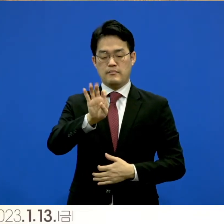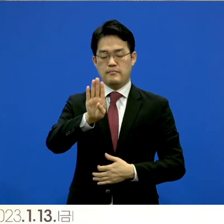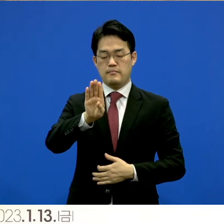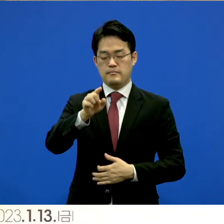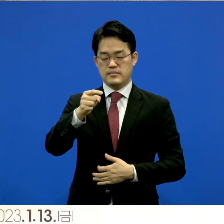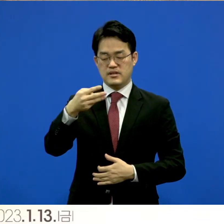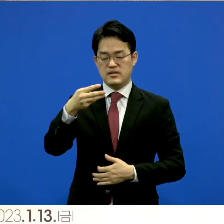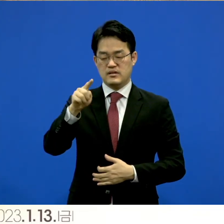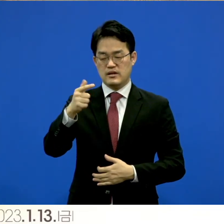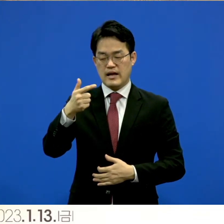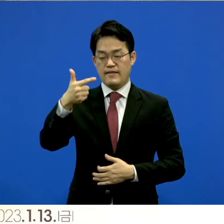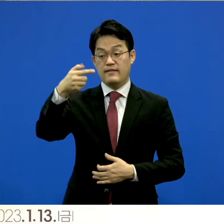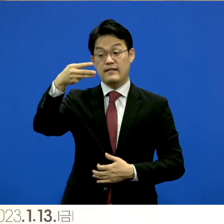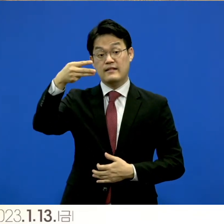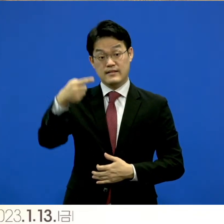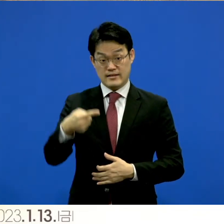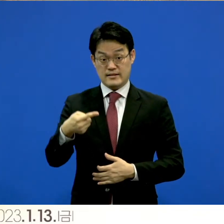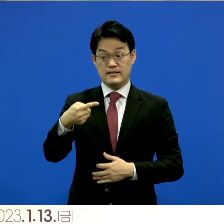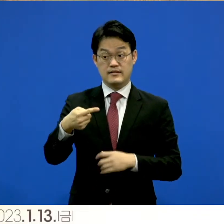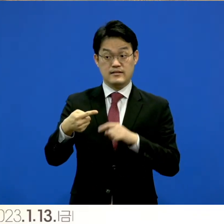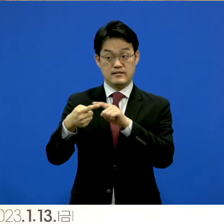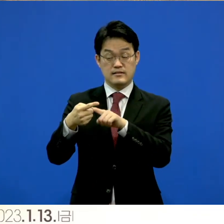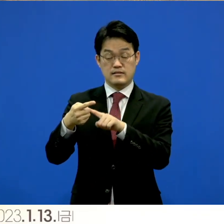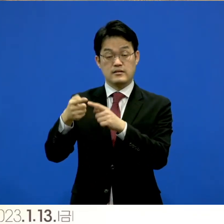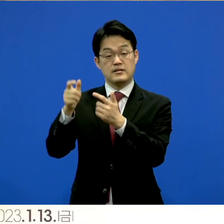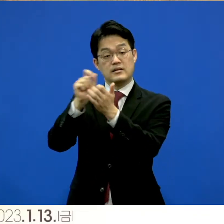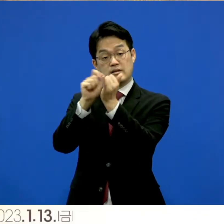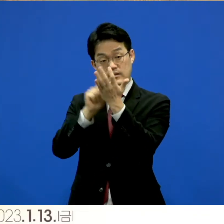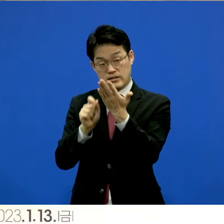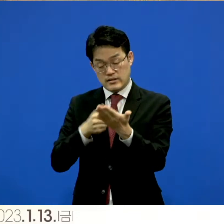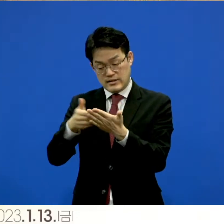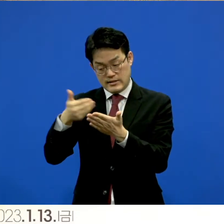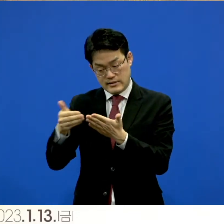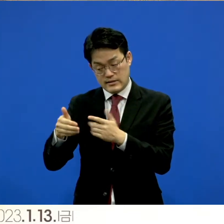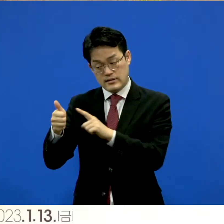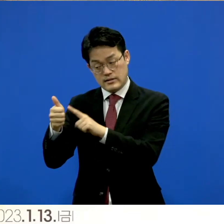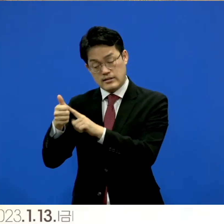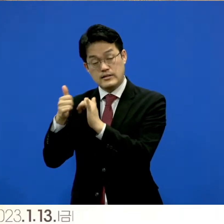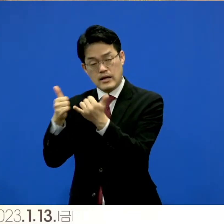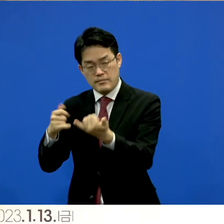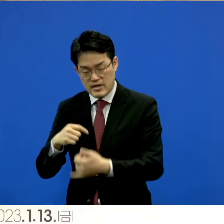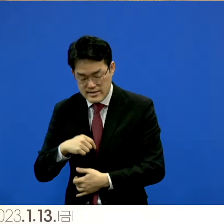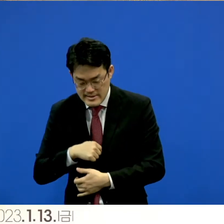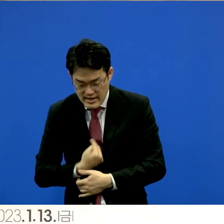자아상이 들어있어요. 그 자아상, 자기의 내면 세계를 그 그림에다가 투영을 하죠.